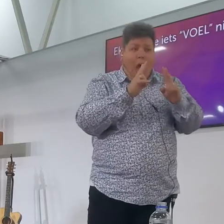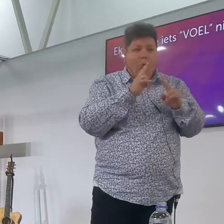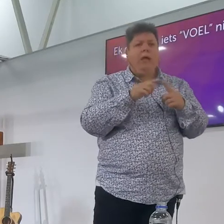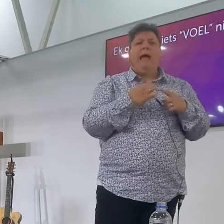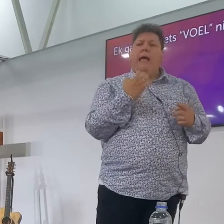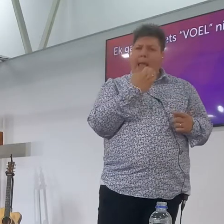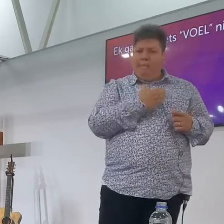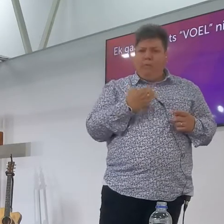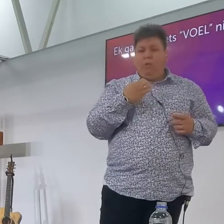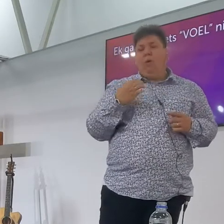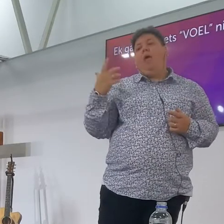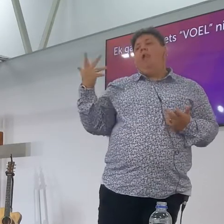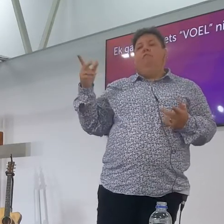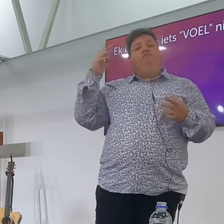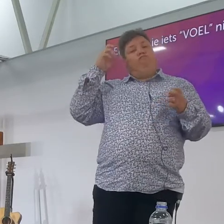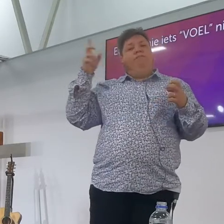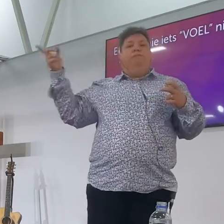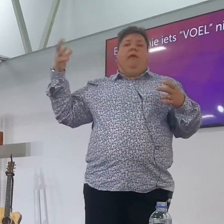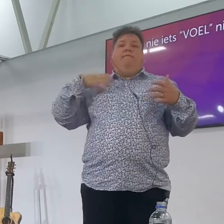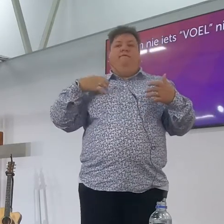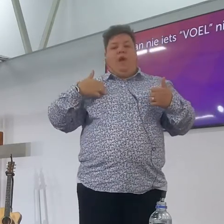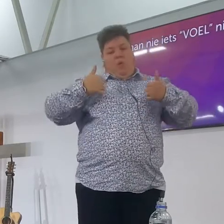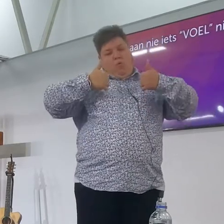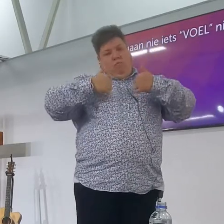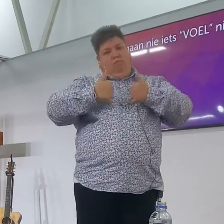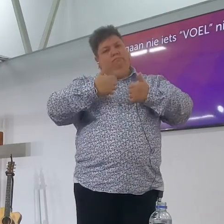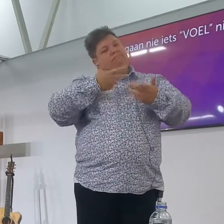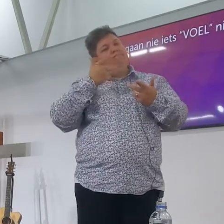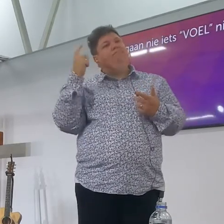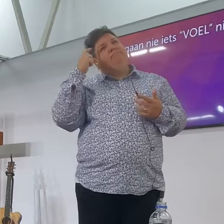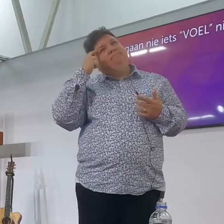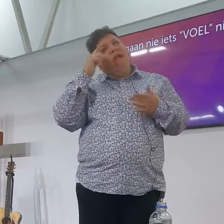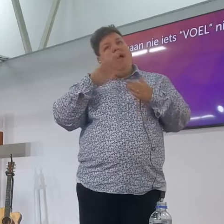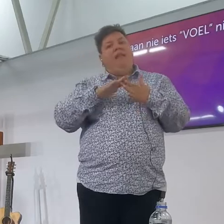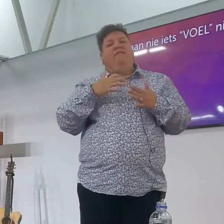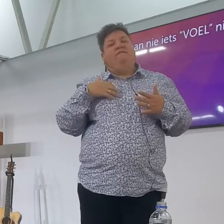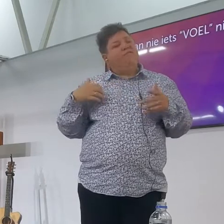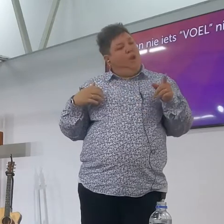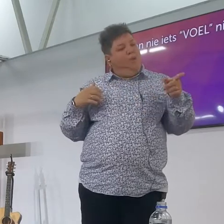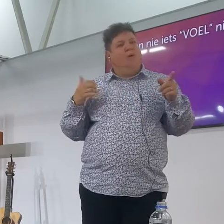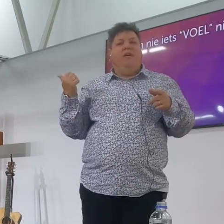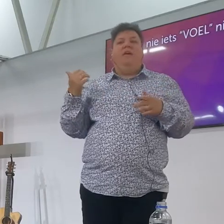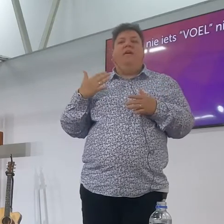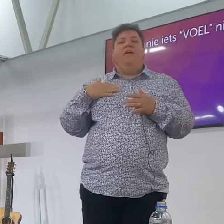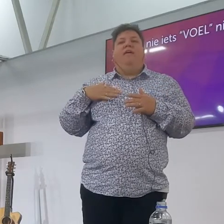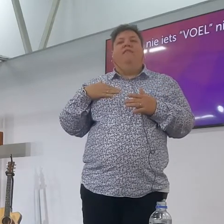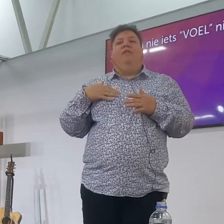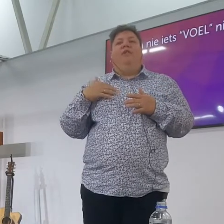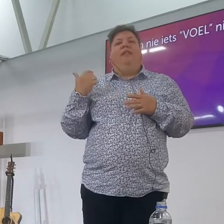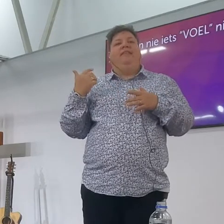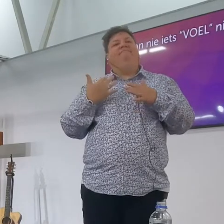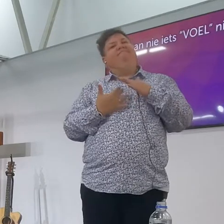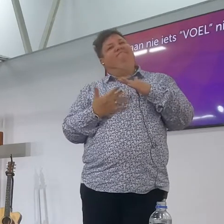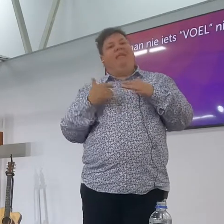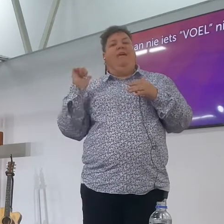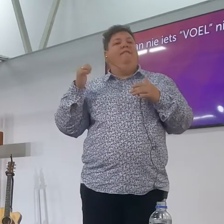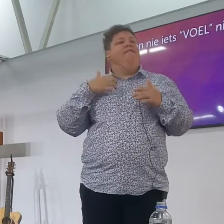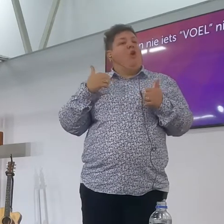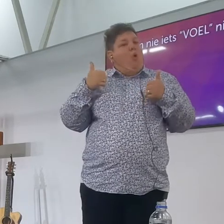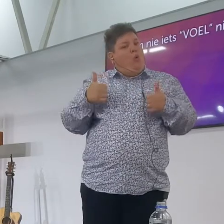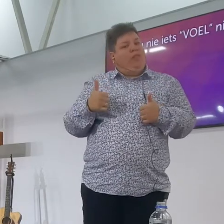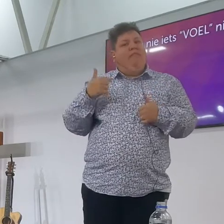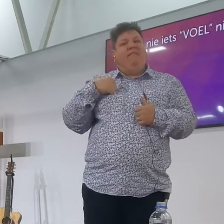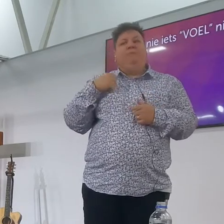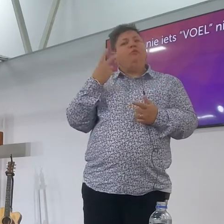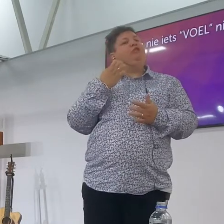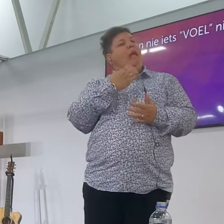ek by my vrou sit en ek is, en ek begin dink oor hoe goed sy vir my is, en as ek lief vir haar, dan voel ek all fuzzy inside, nee?